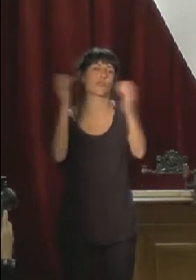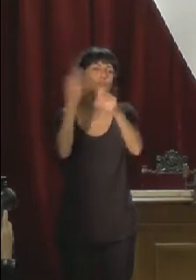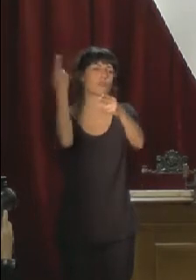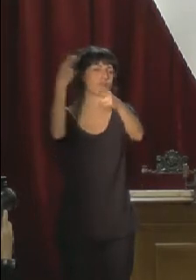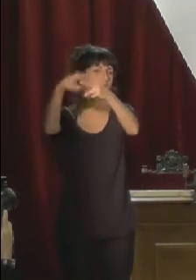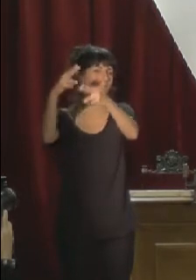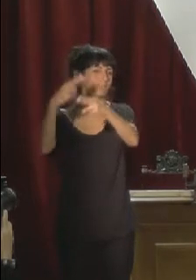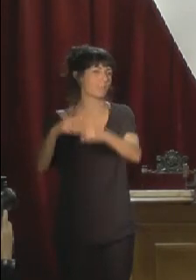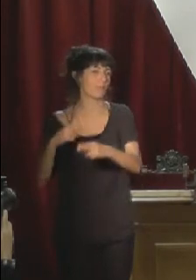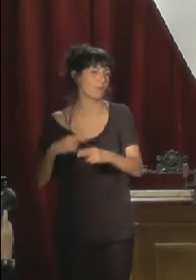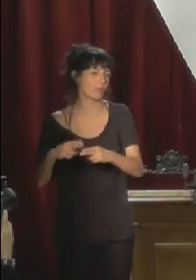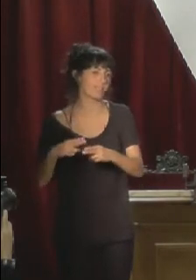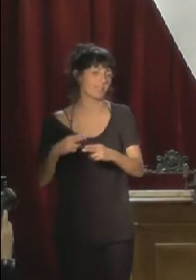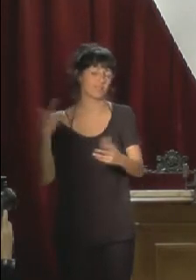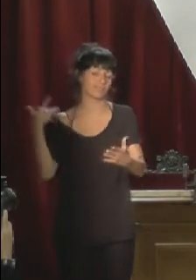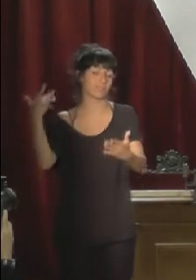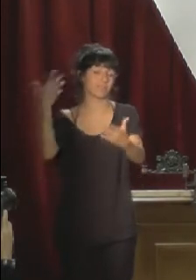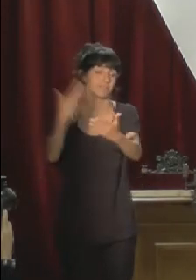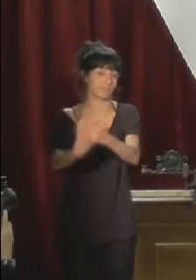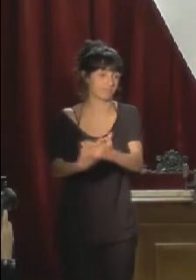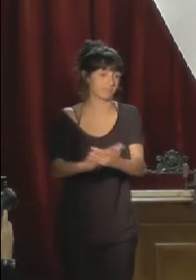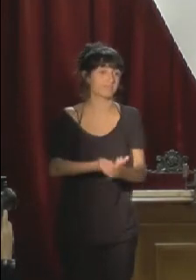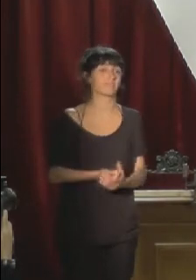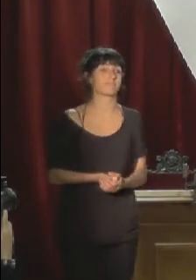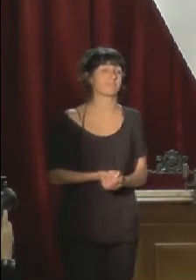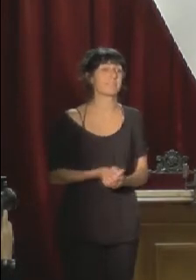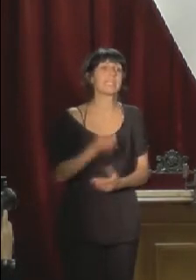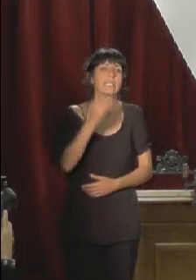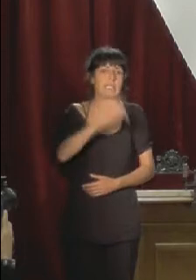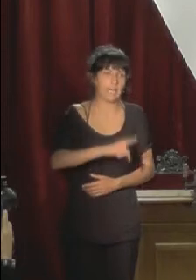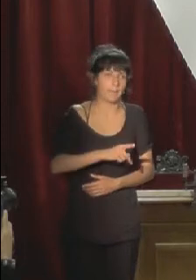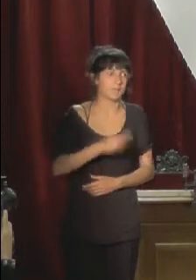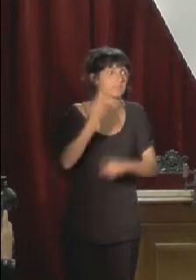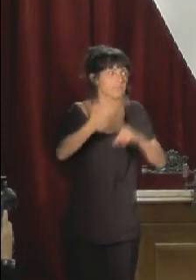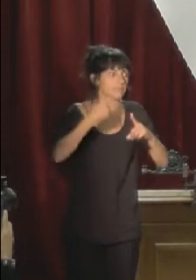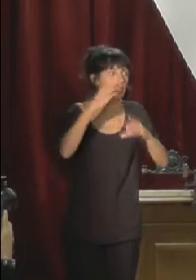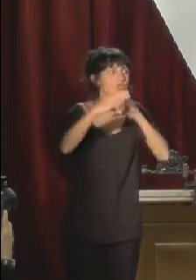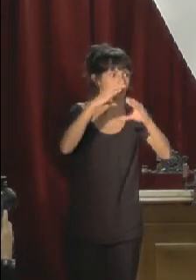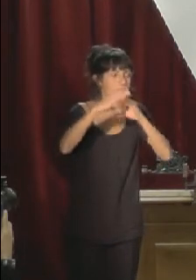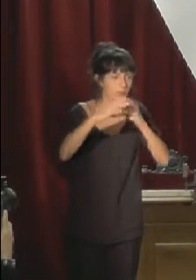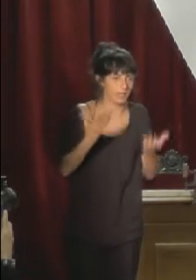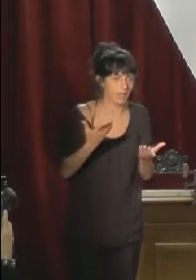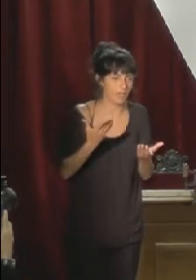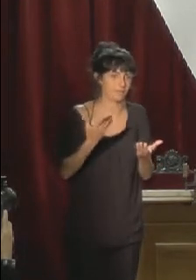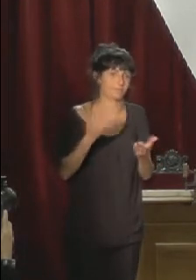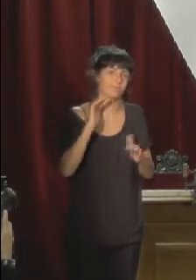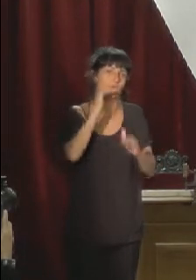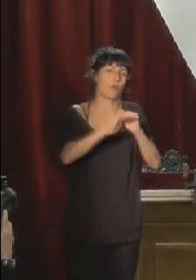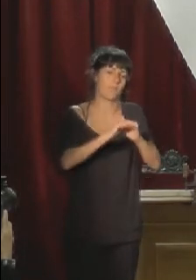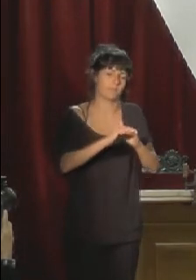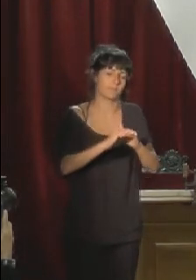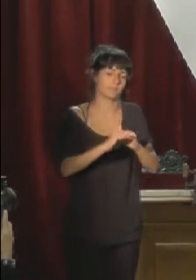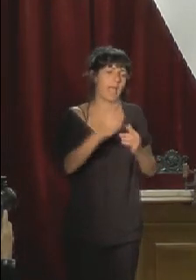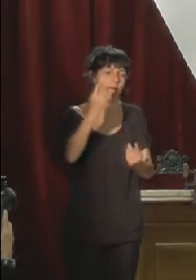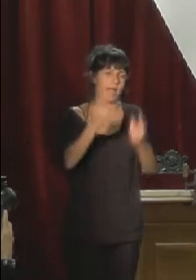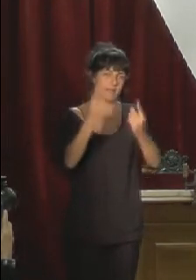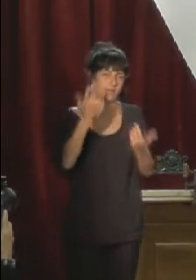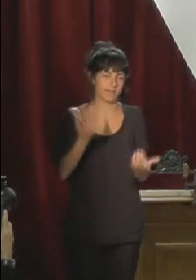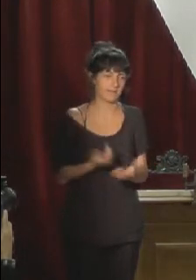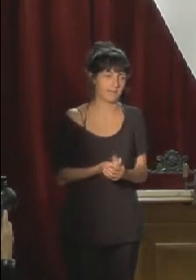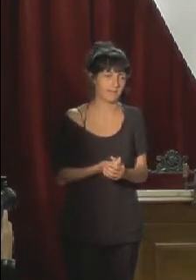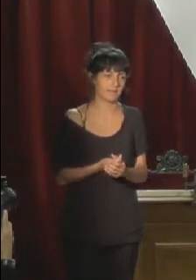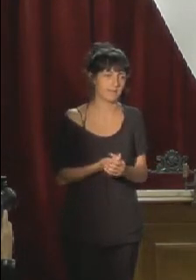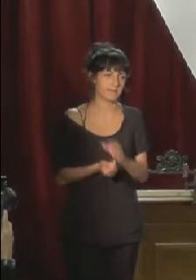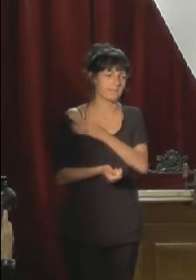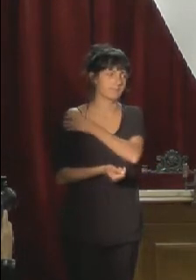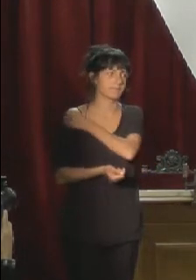das estruturas que os sosteñen, tamén os medios de comunicación, en moitos casos. E vela